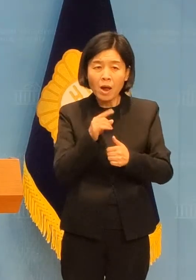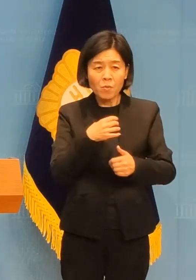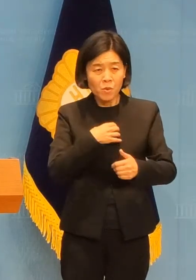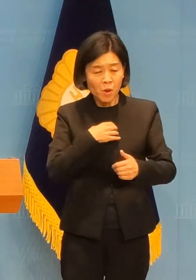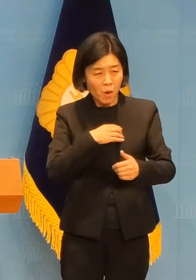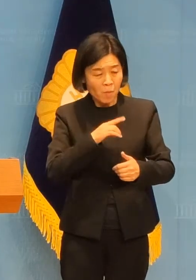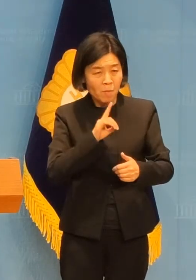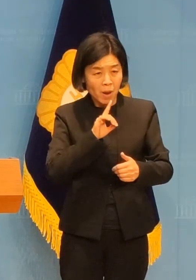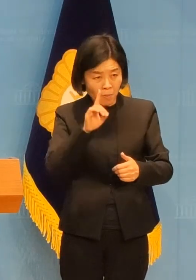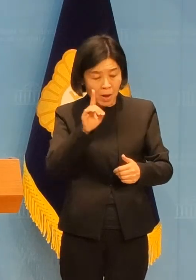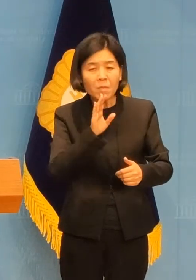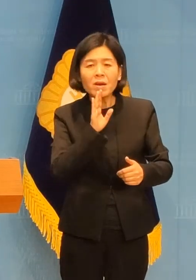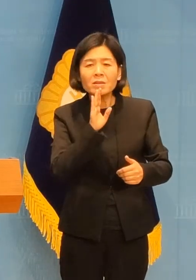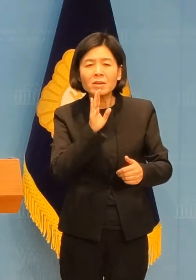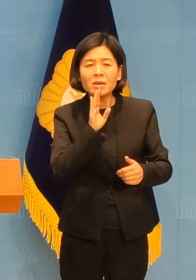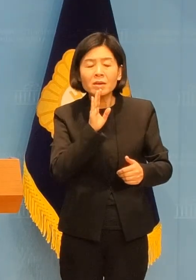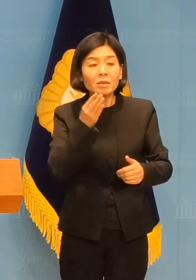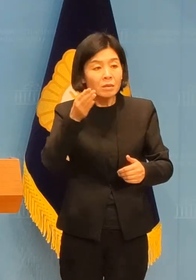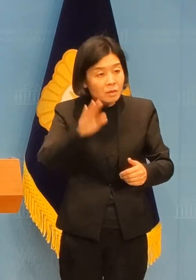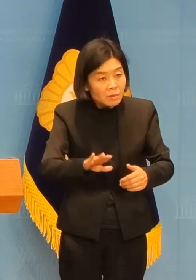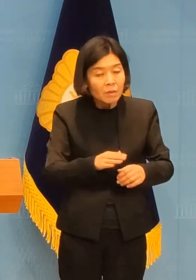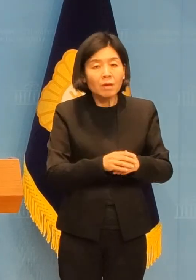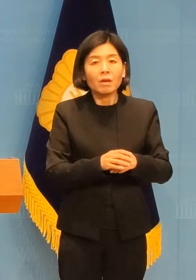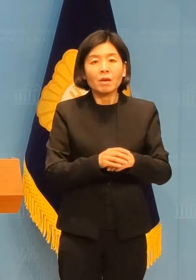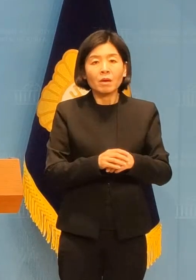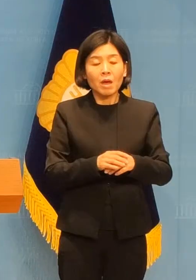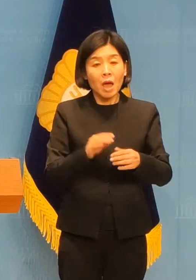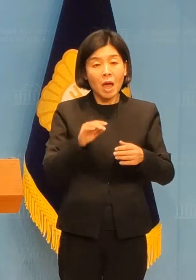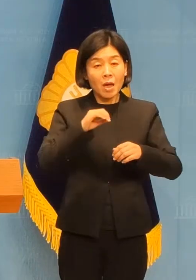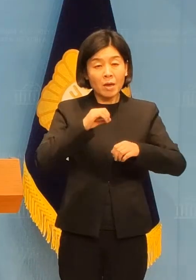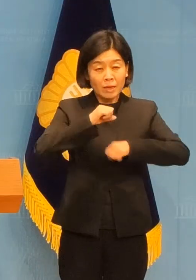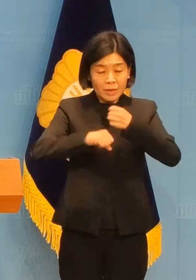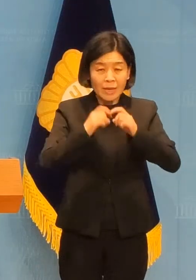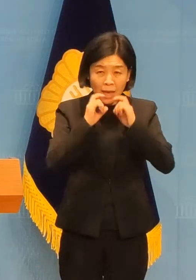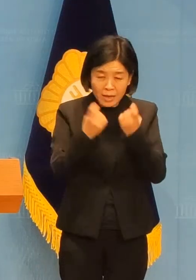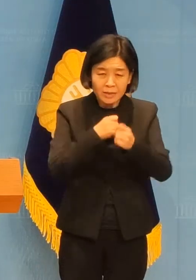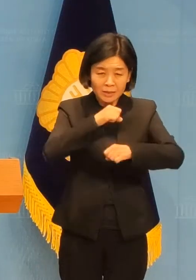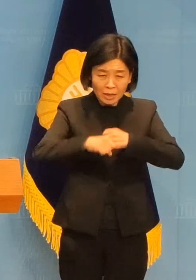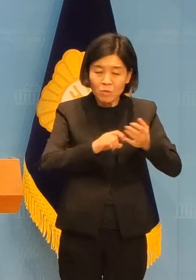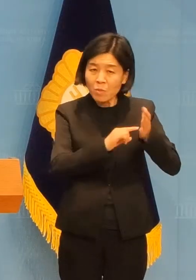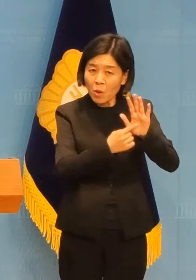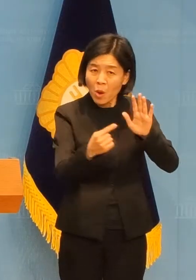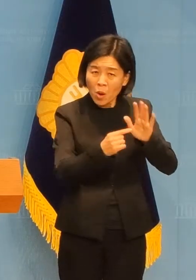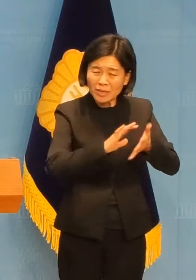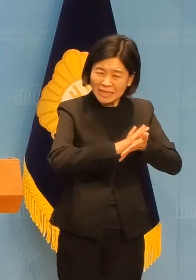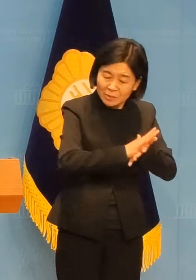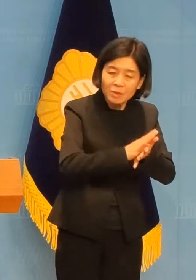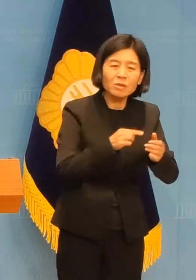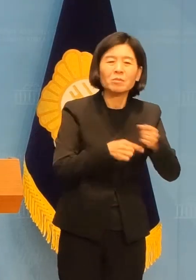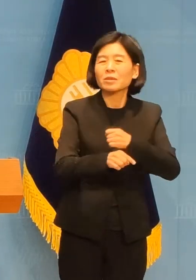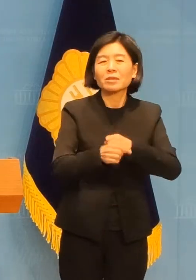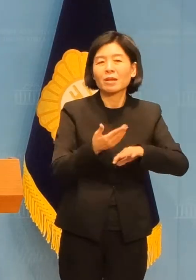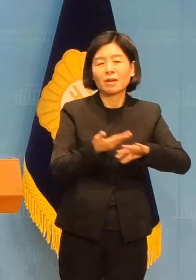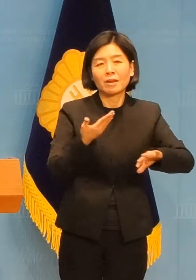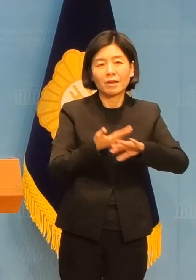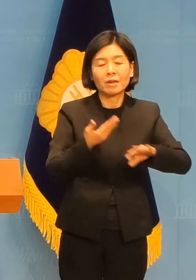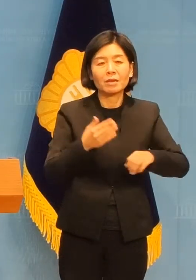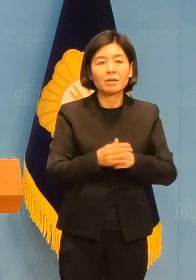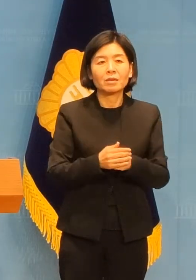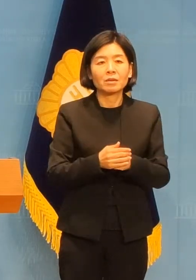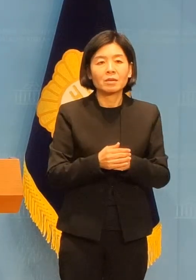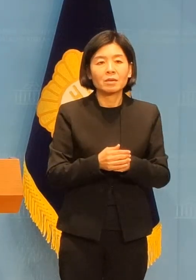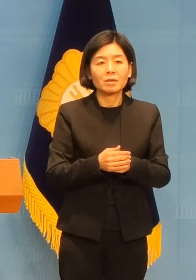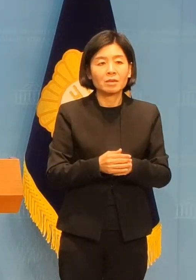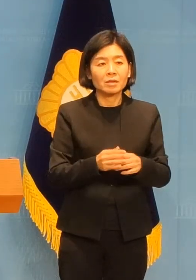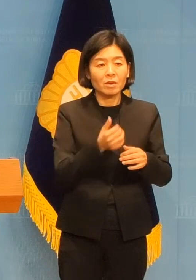주장입니다. 하지만 그렇다고 해서 표현의 자유까지 짓밟아도 된다는 뜻입니까? 비록 틀린